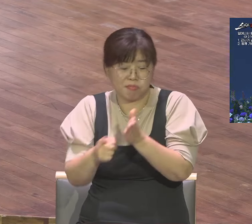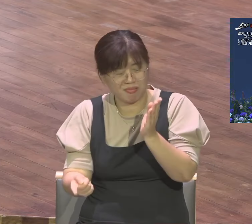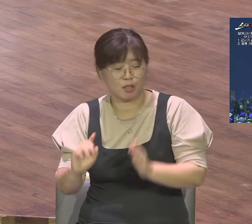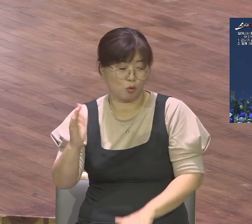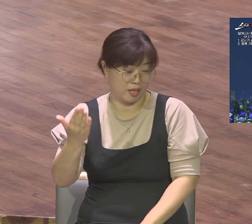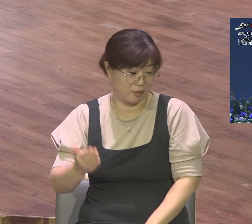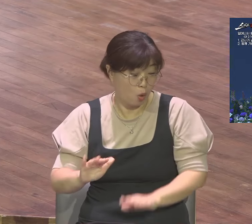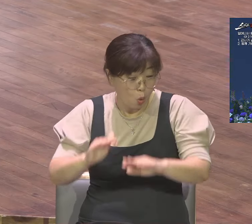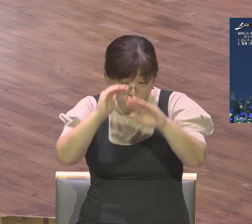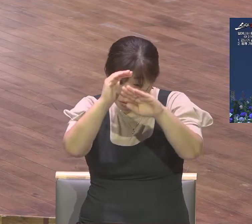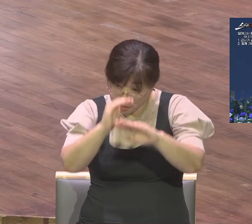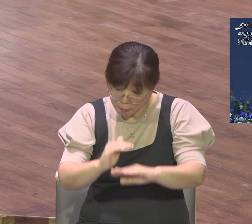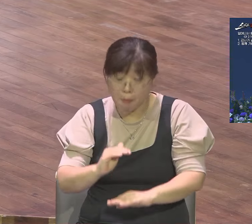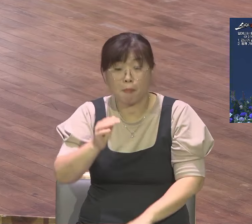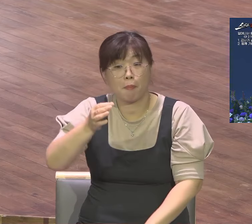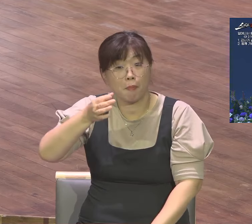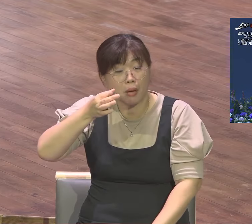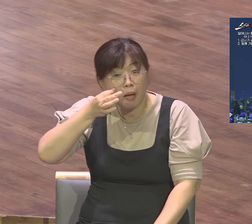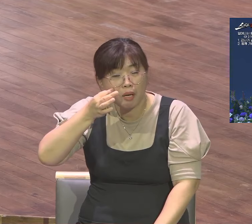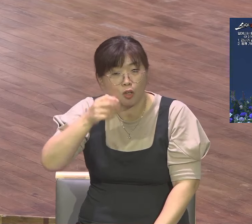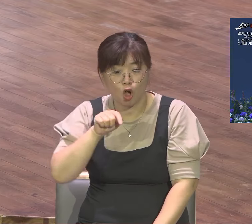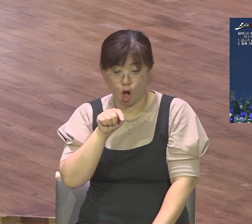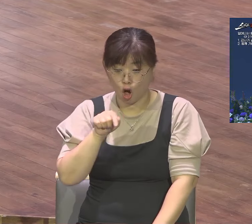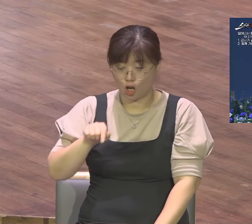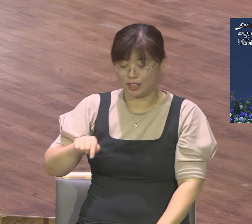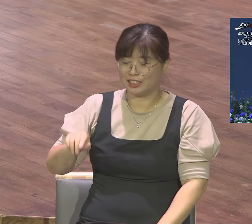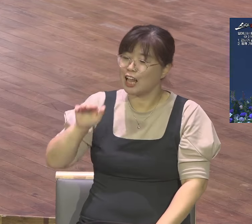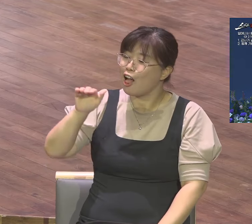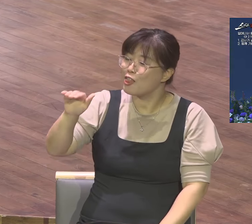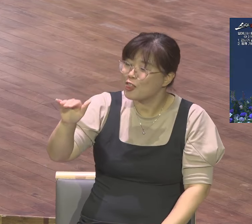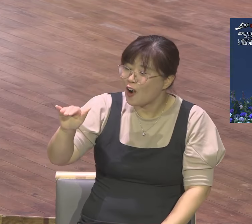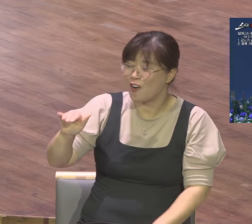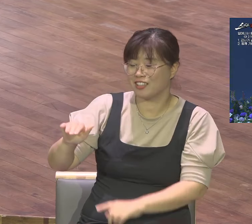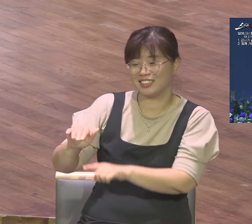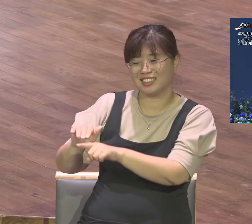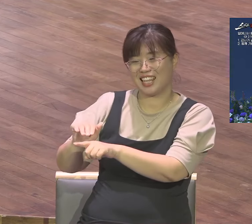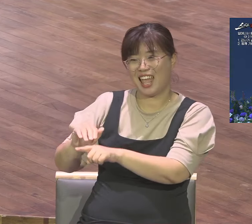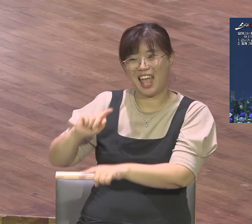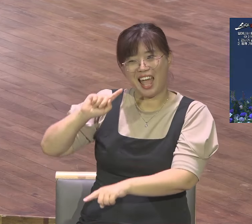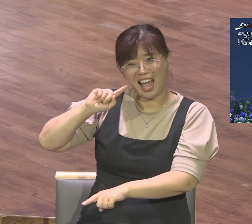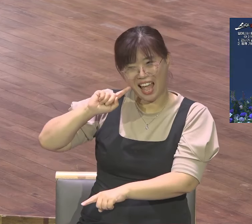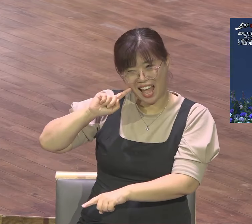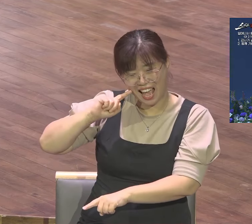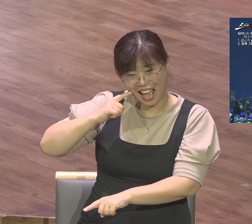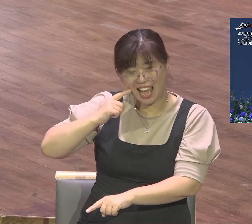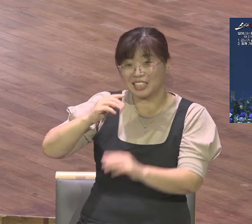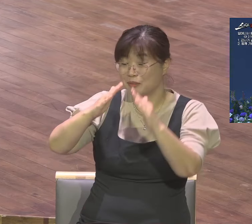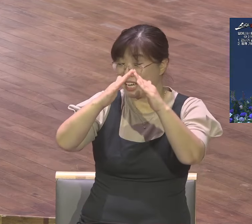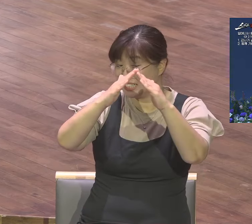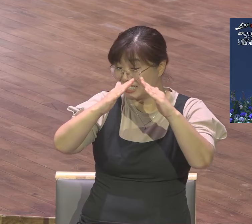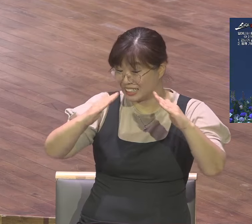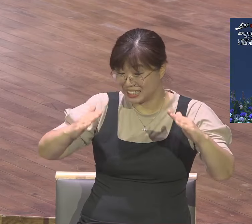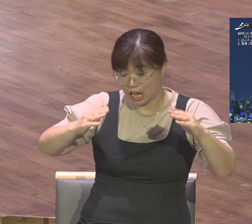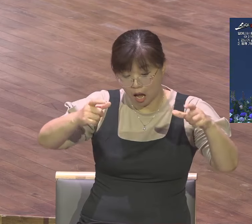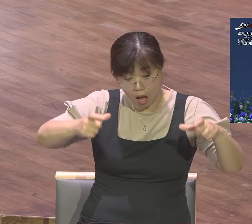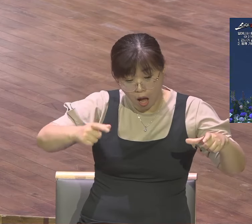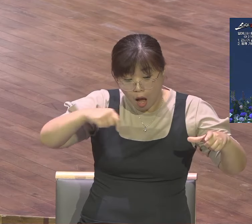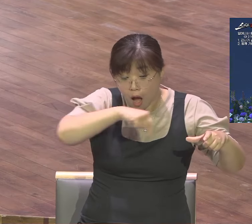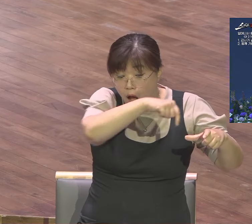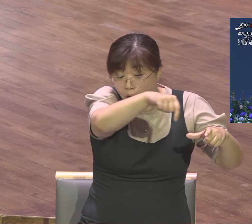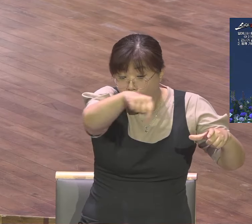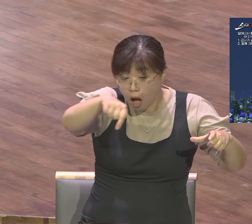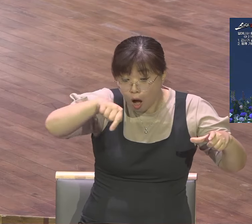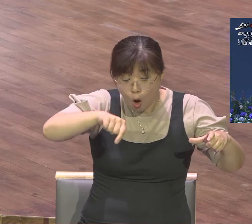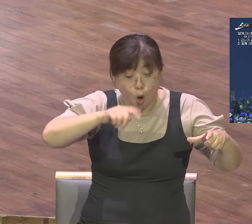아름다우니 계단의 장막 같을지라도 솔로몬의 휘장과 같구나. 여기 말씀 났잖아. 지난주에 말씀드렸잖아요. 계단의